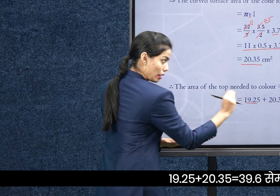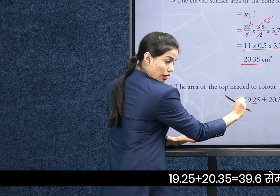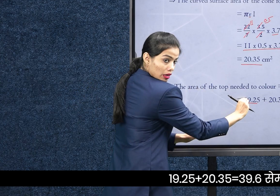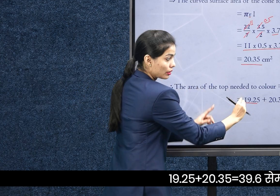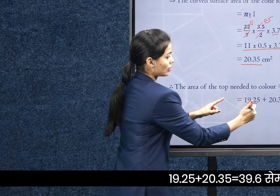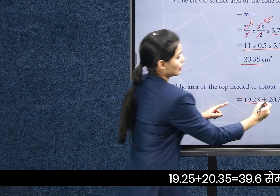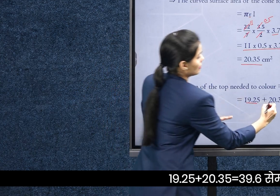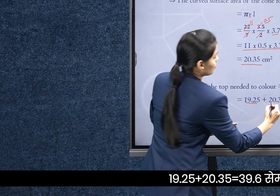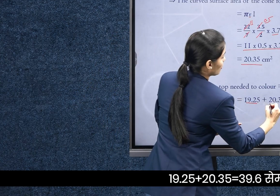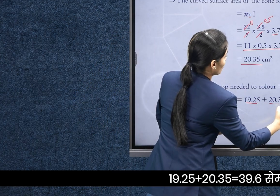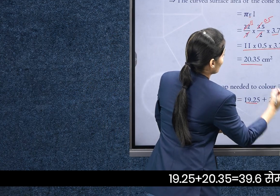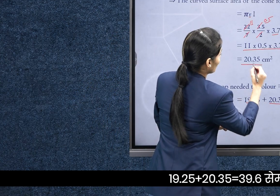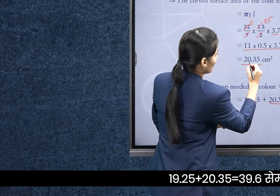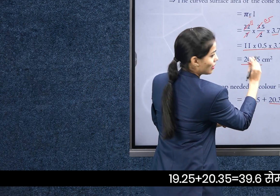$19.25 अधिक 20.35 बरोबर